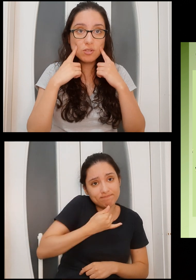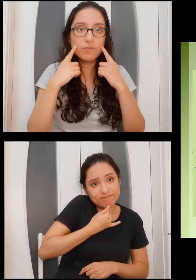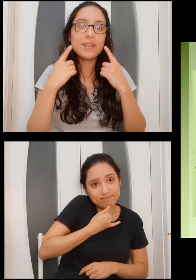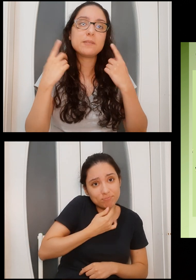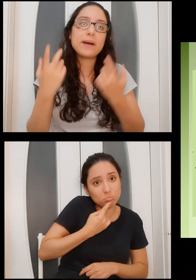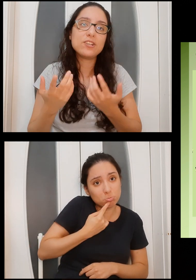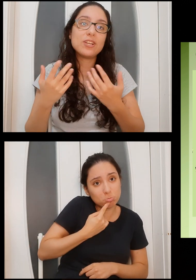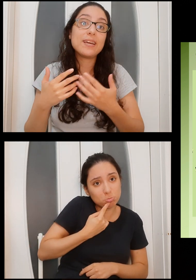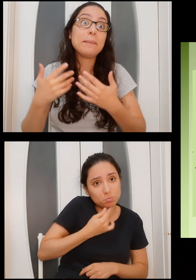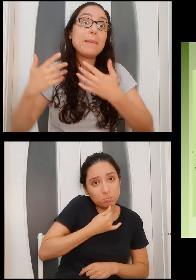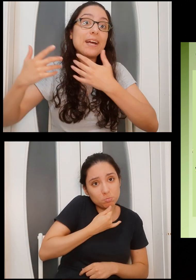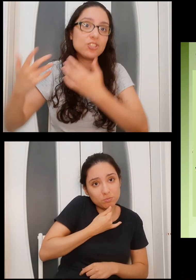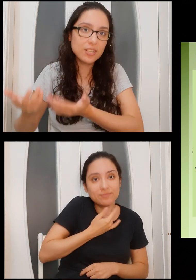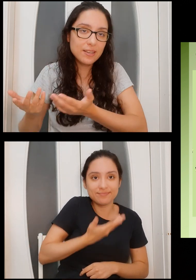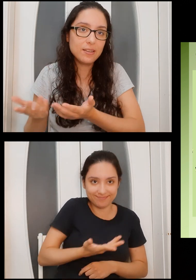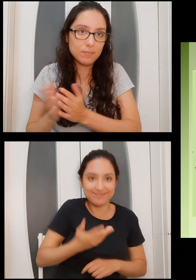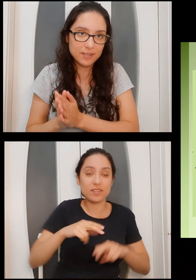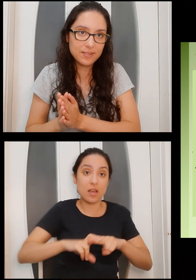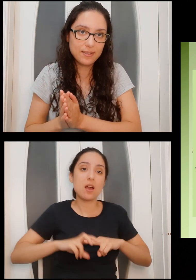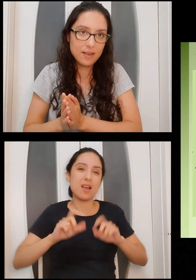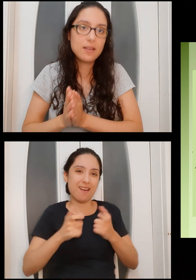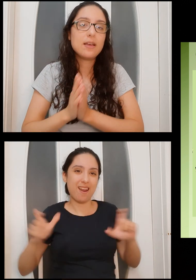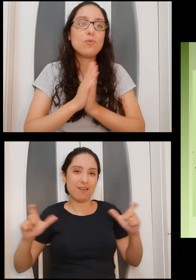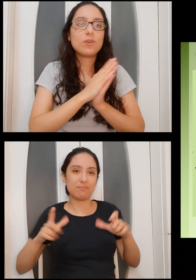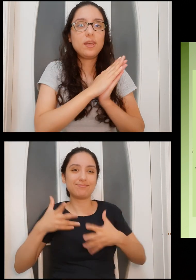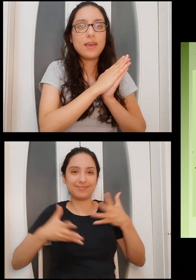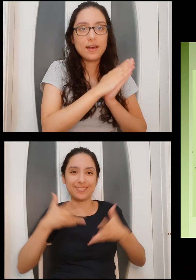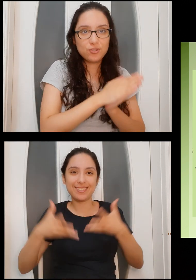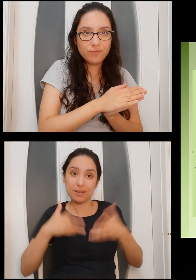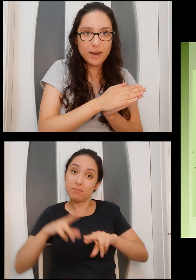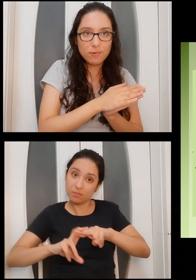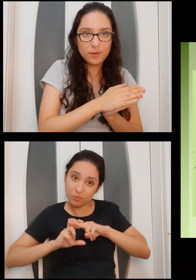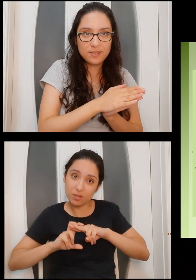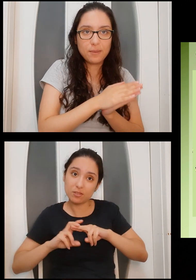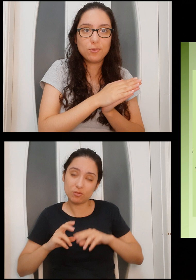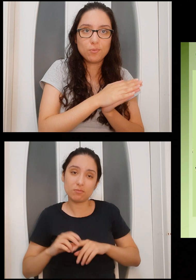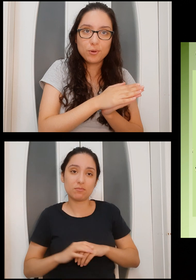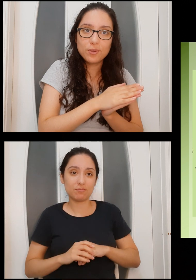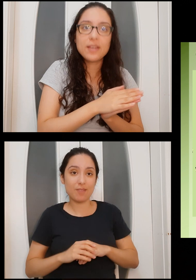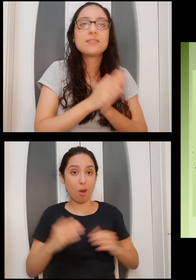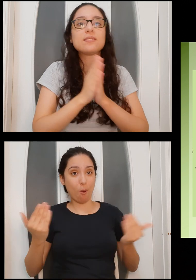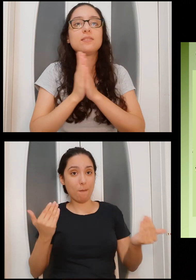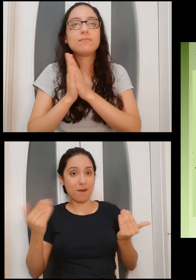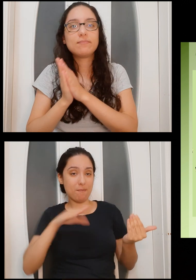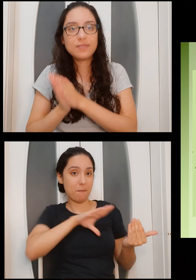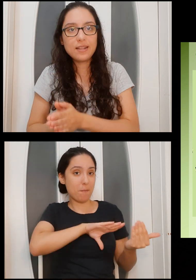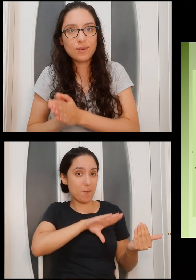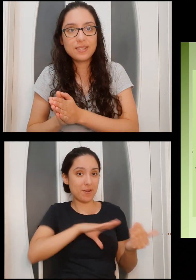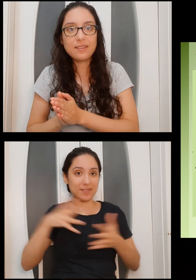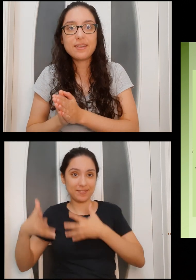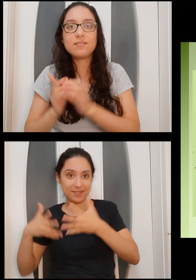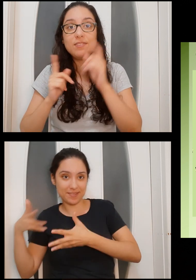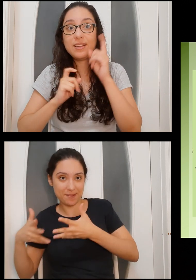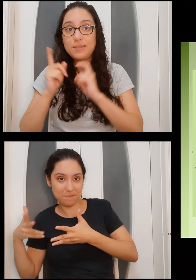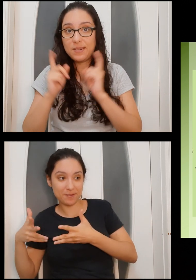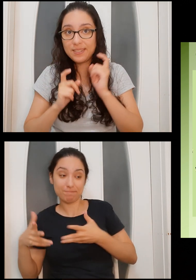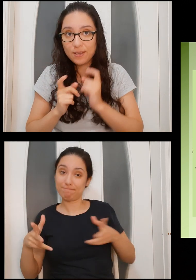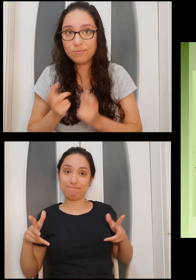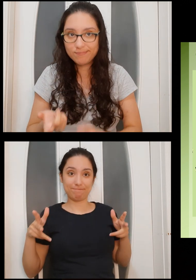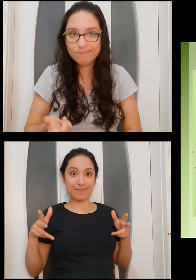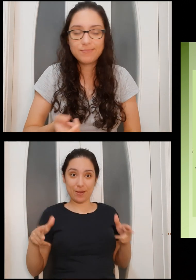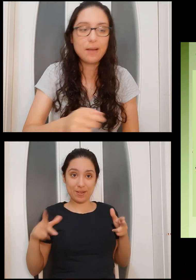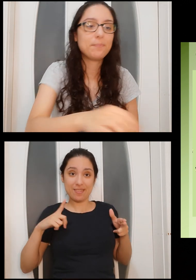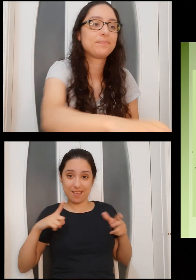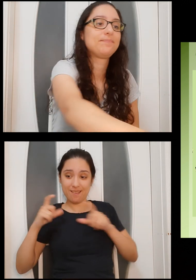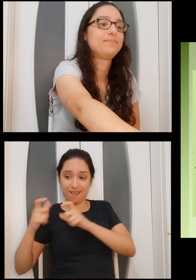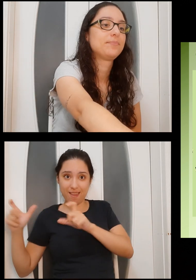o rosto faz parte da gramática da Libras, tá? O que é advérbio, por exemplo, no português, na língua de sinais, vira